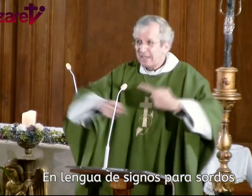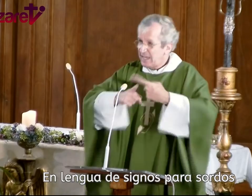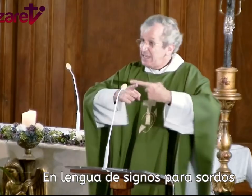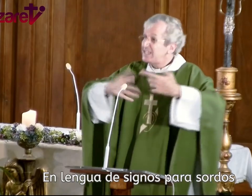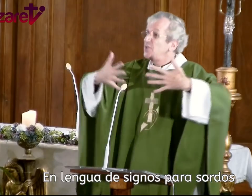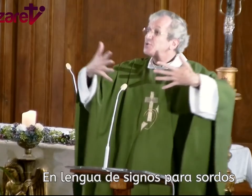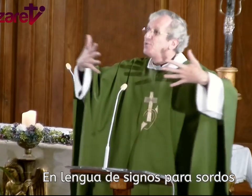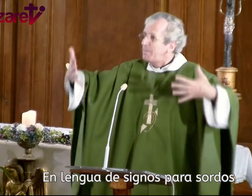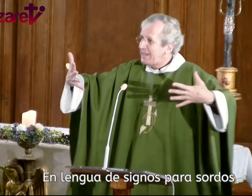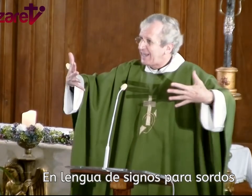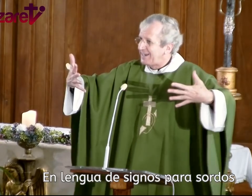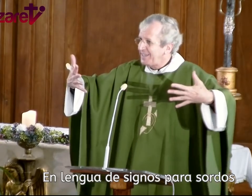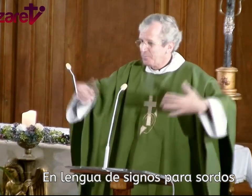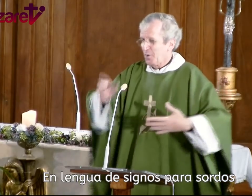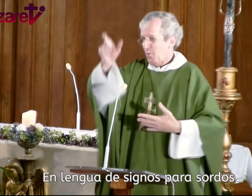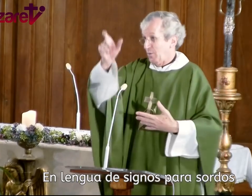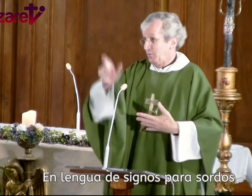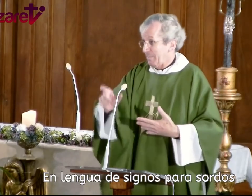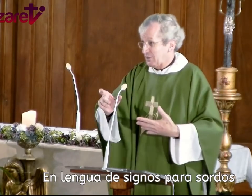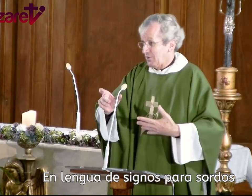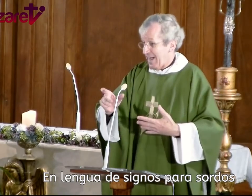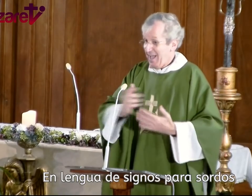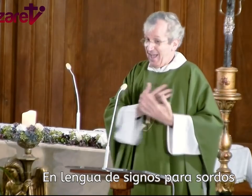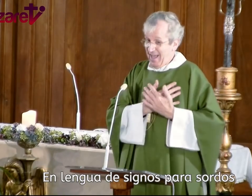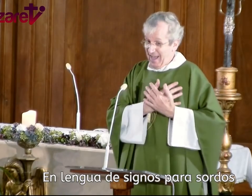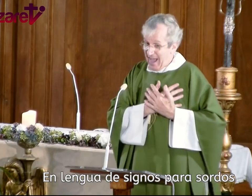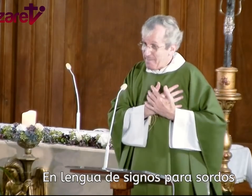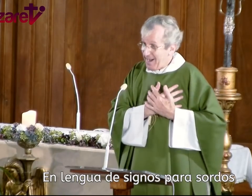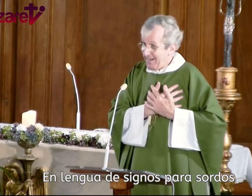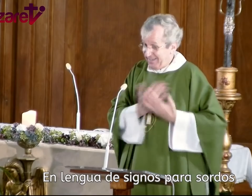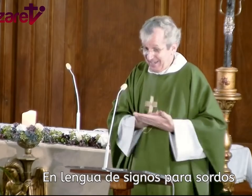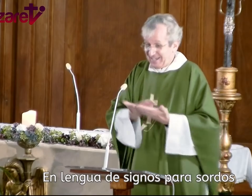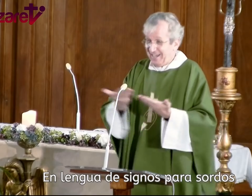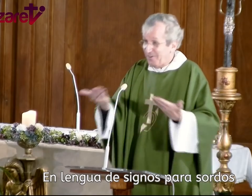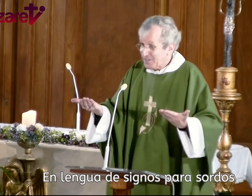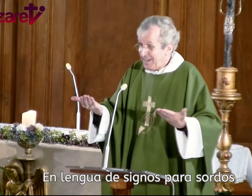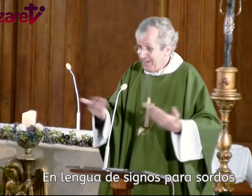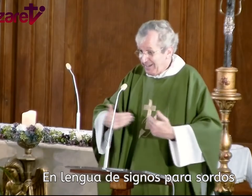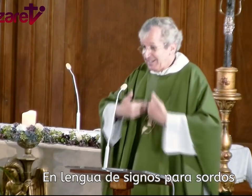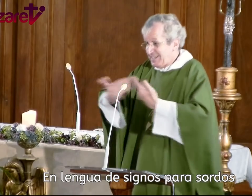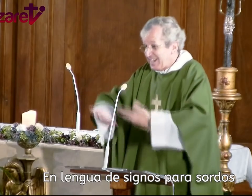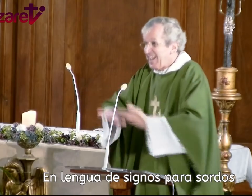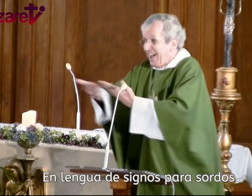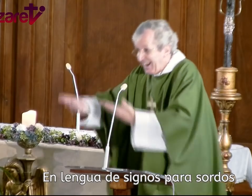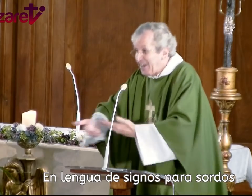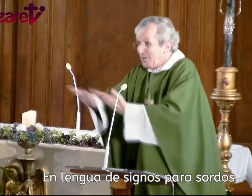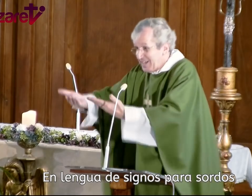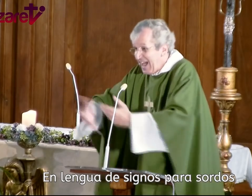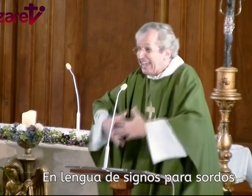Se nos multiplican Cuando una persona Ama Y es generosa Si es generosa Es